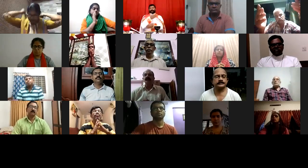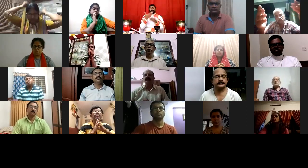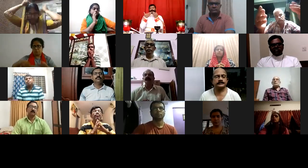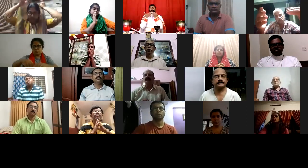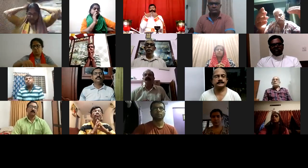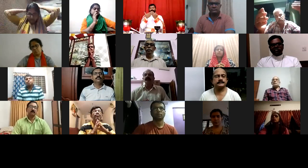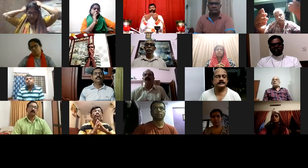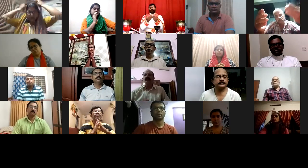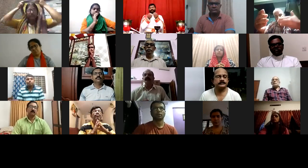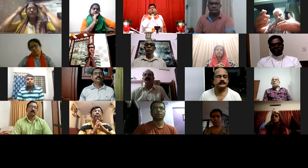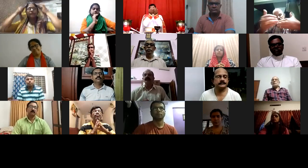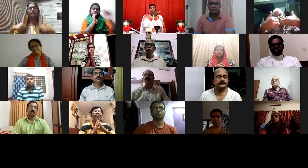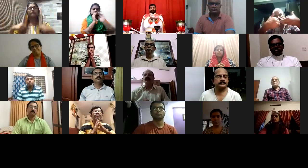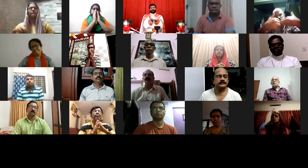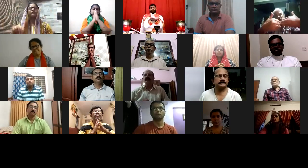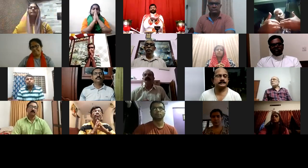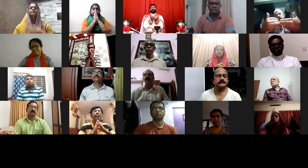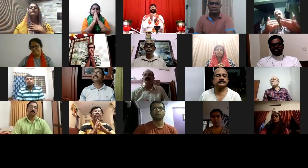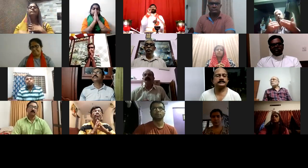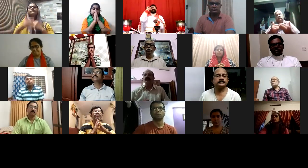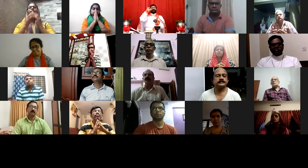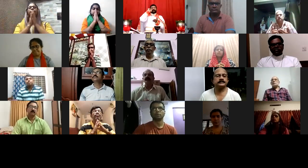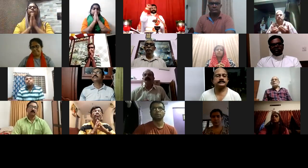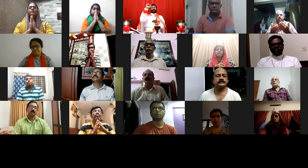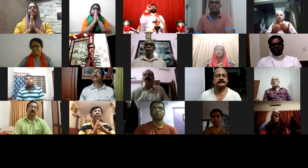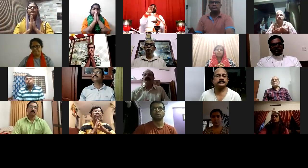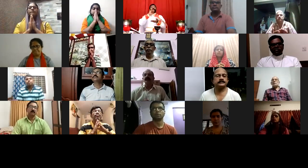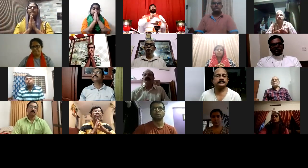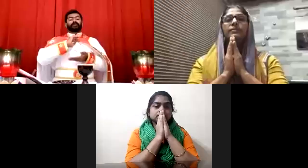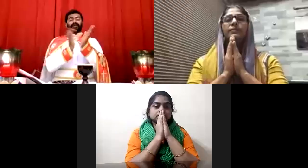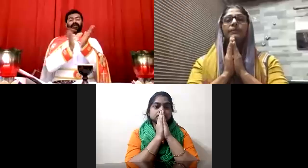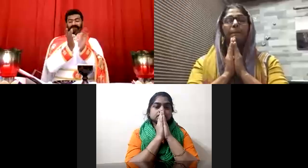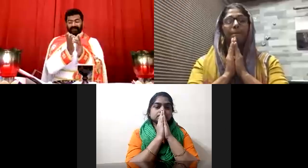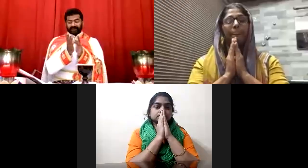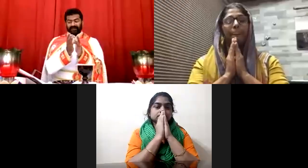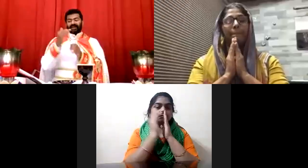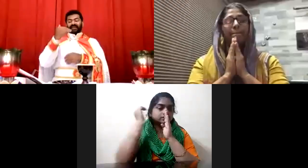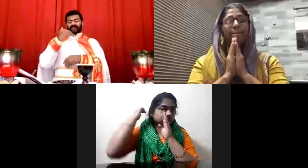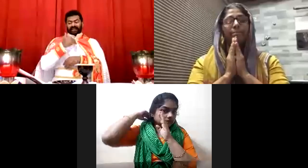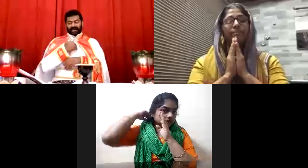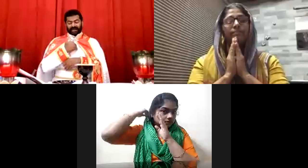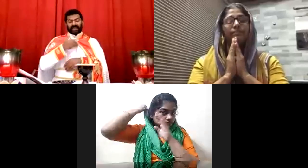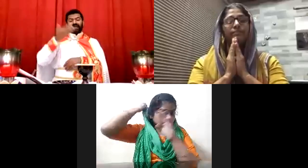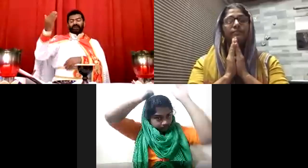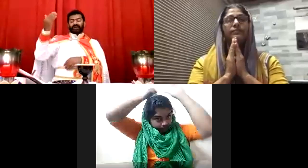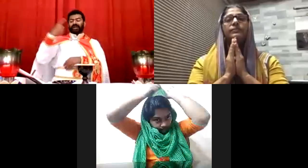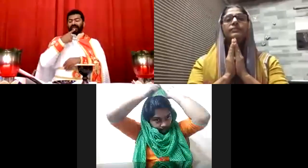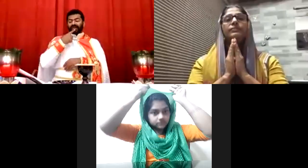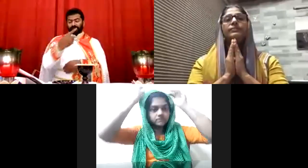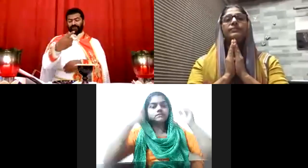ഞങ്ങൾ കൃതജ്ഞത സമർപ്പിക്കുന്നു. അങ്ങയുടെ പ്രിയപുത്രൻ ഞങ്ങളെ